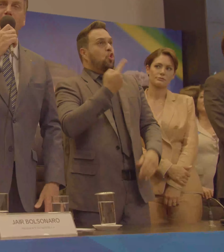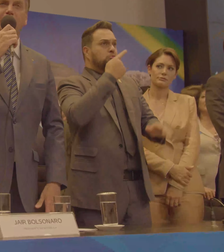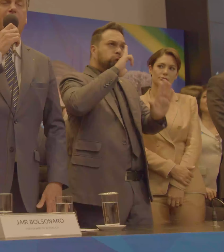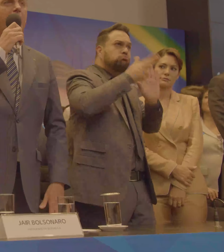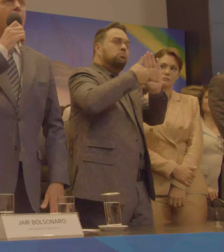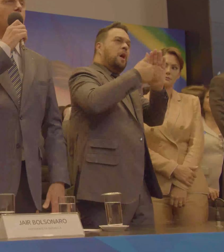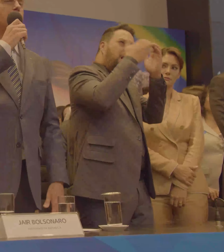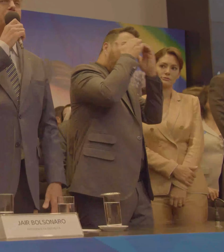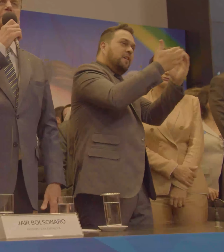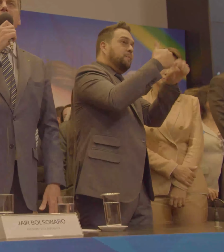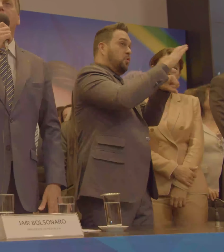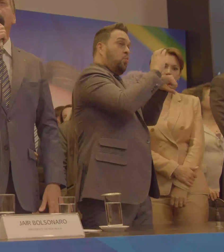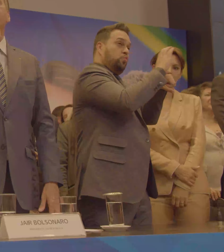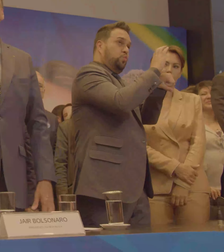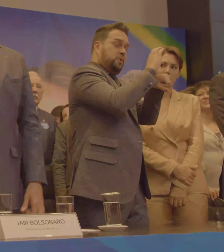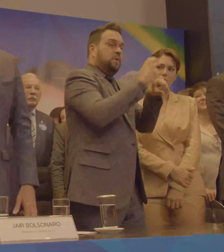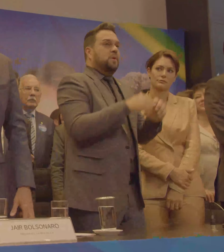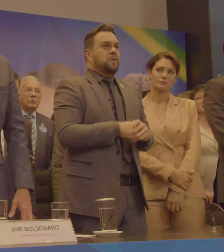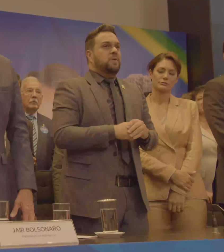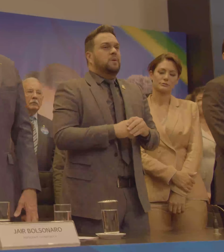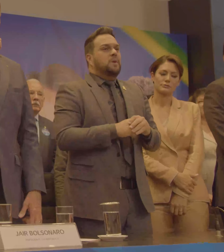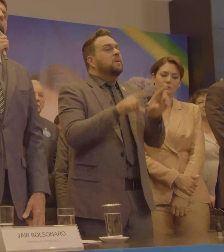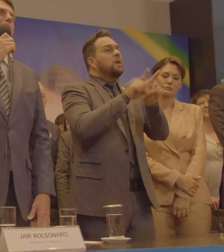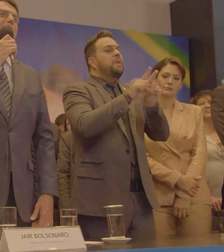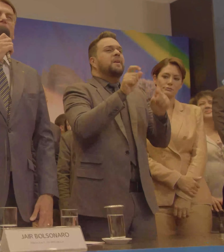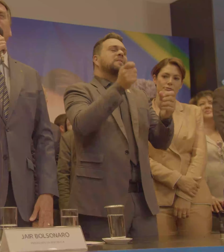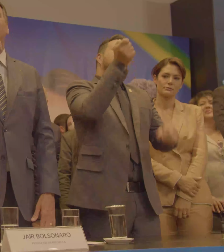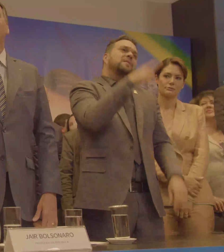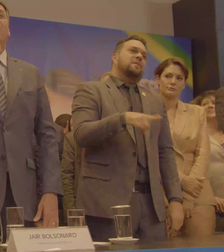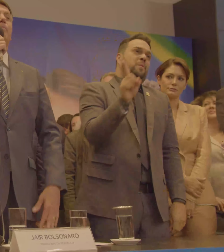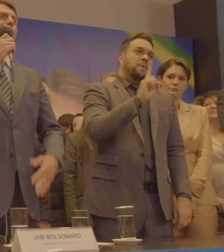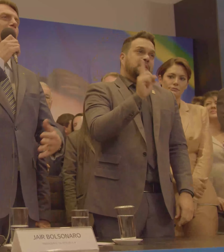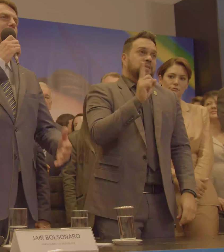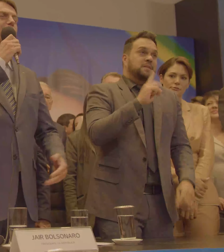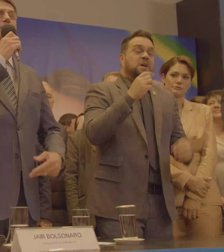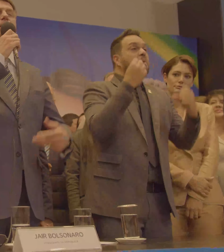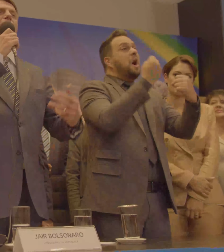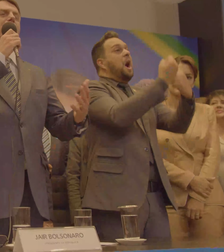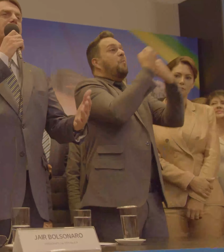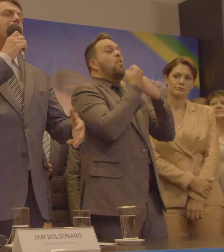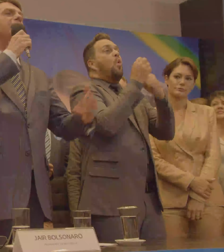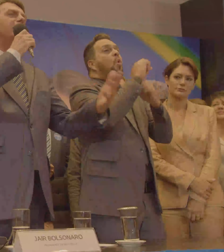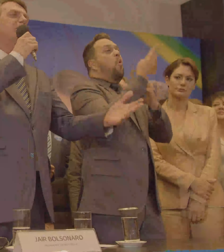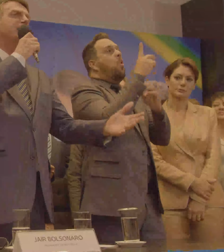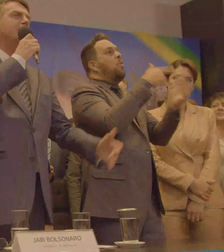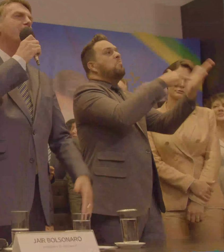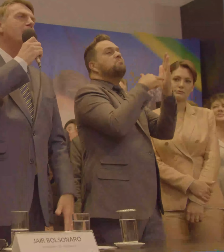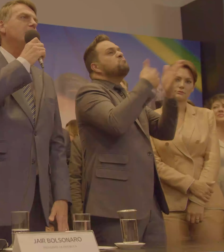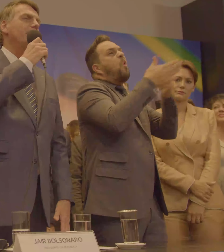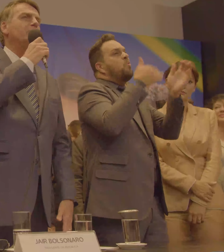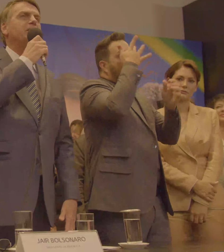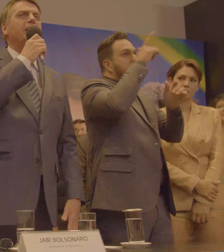e respeitar a Constituição. Não precisamos, então, de apoio ou sinalização, quem quer que